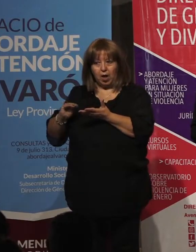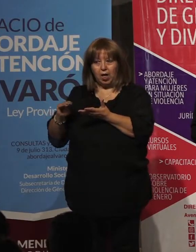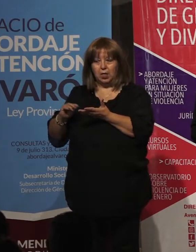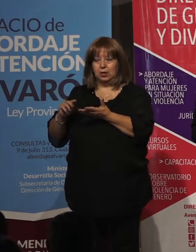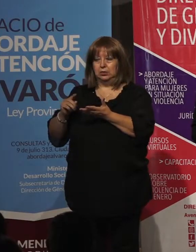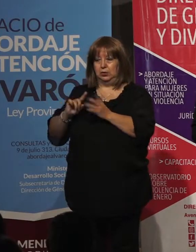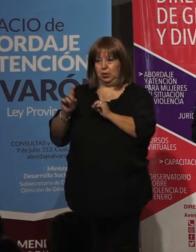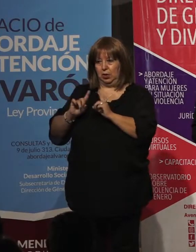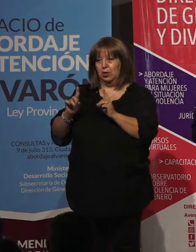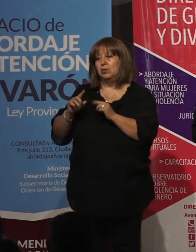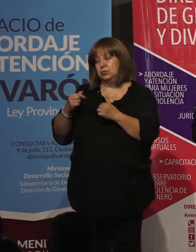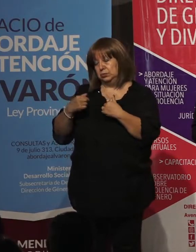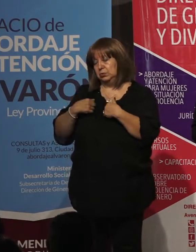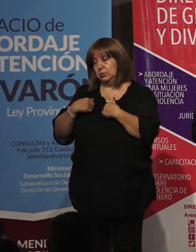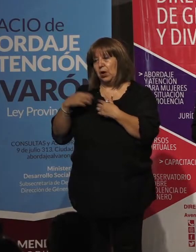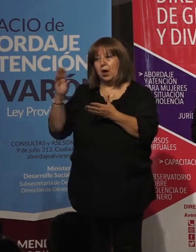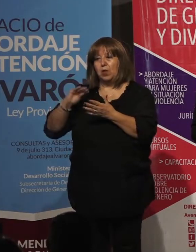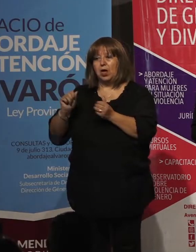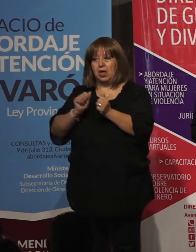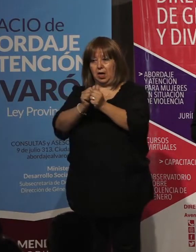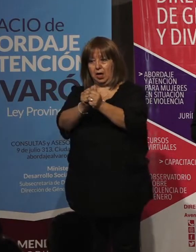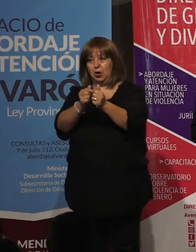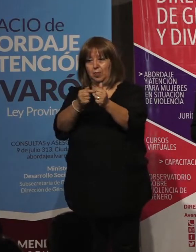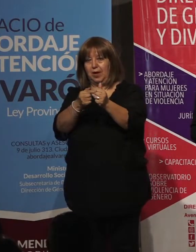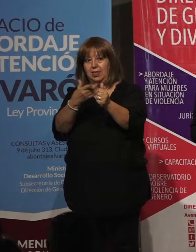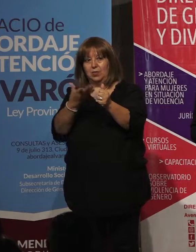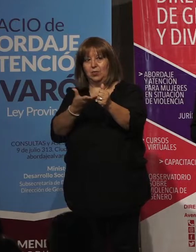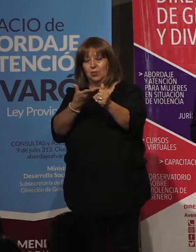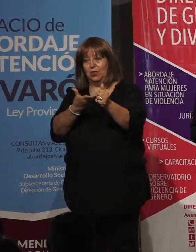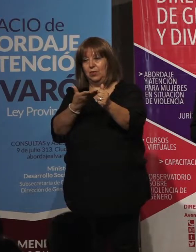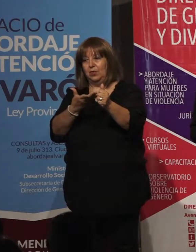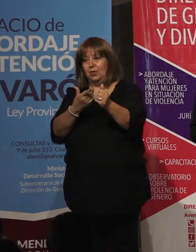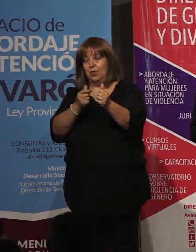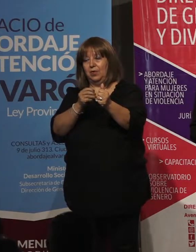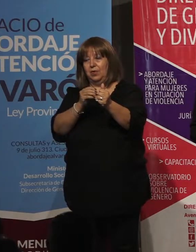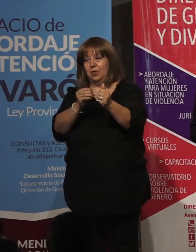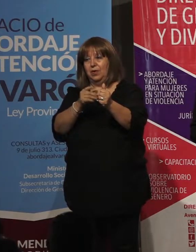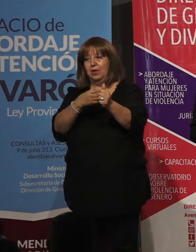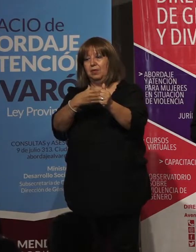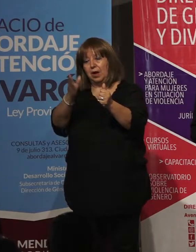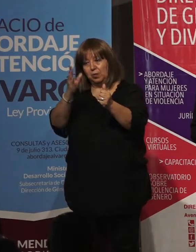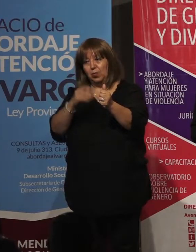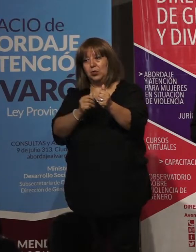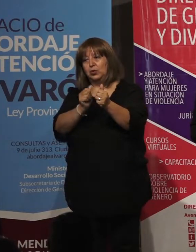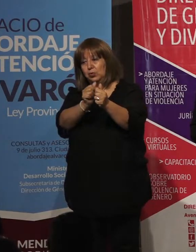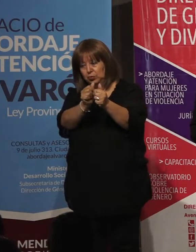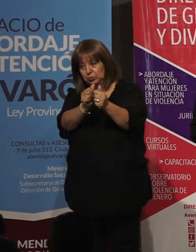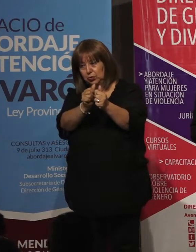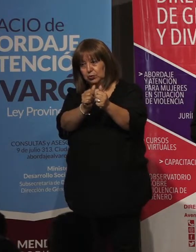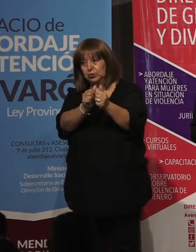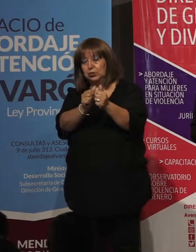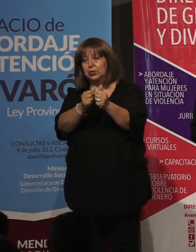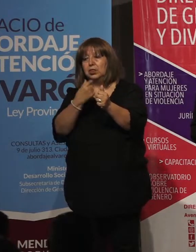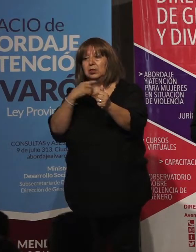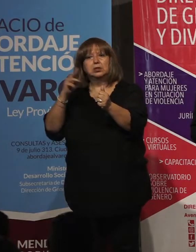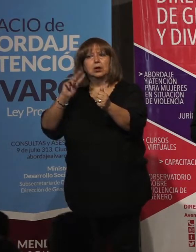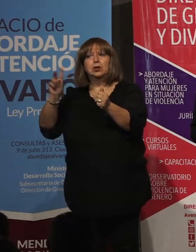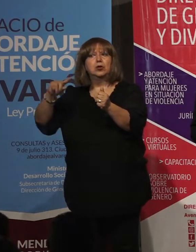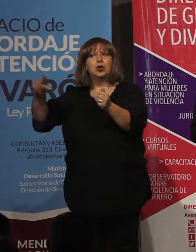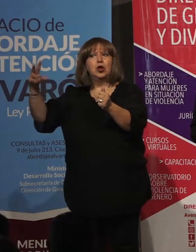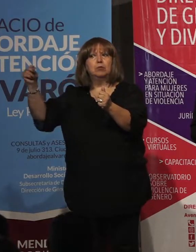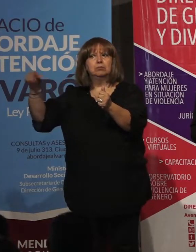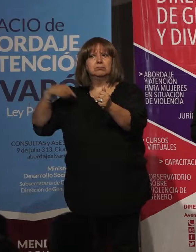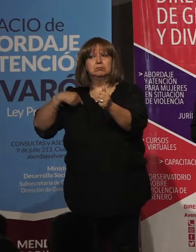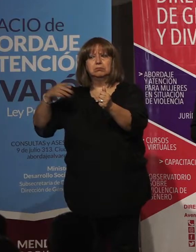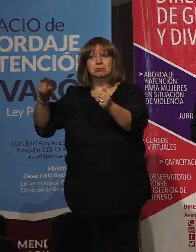persona. Nosotros desde nuestra unidad acompañamos justamente a nuestras compañeras a las unidades fiscales y no nos permiten el acceso